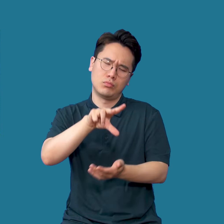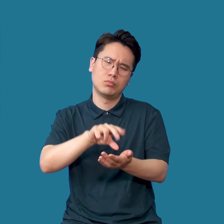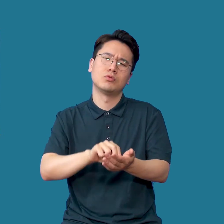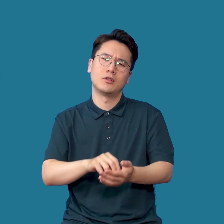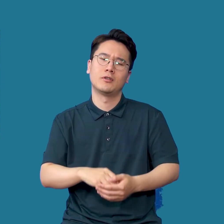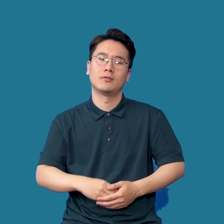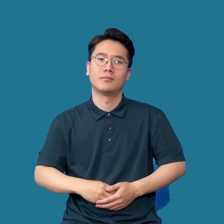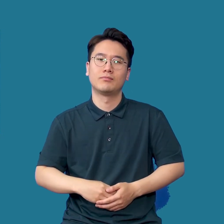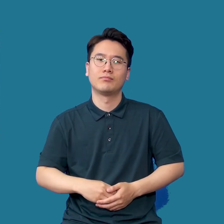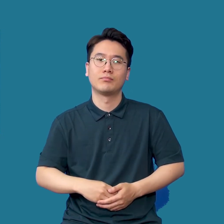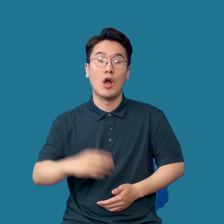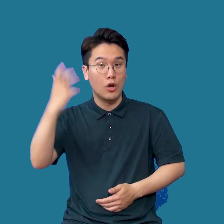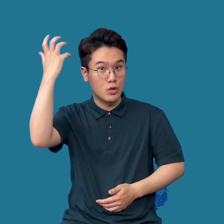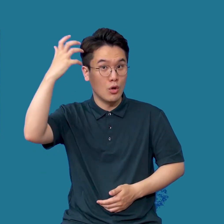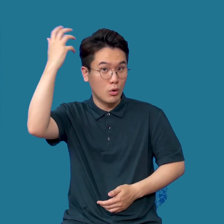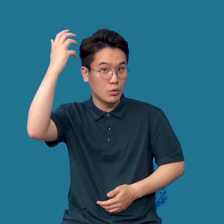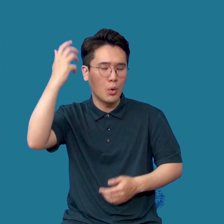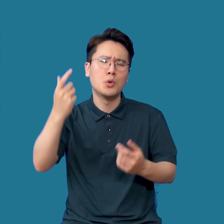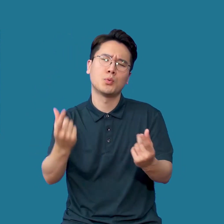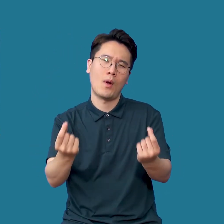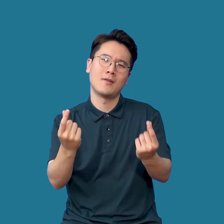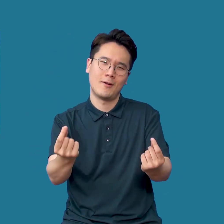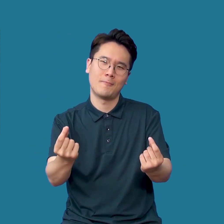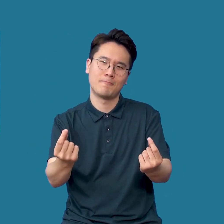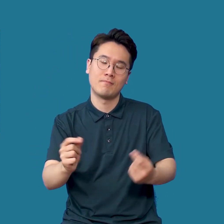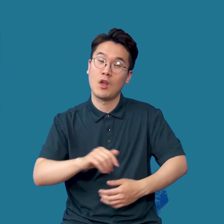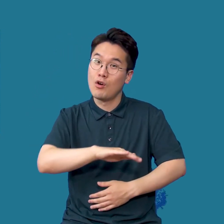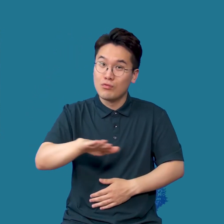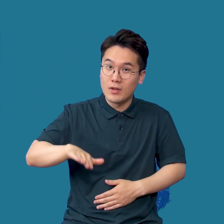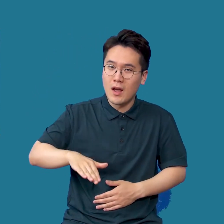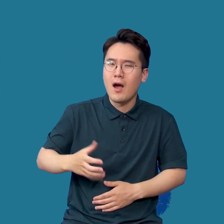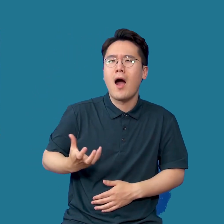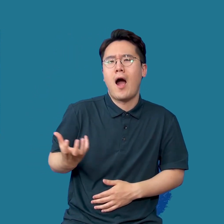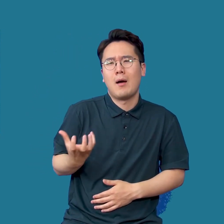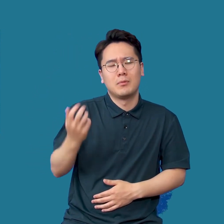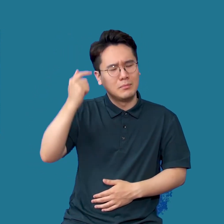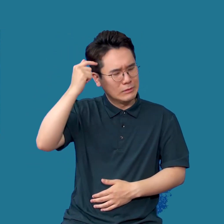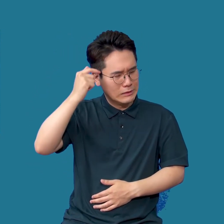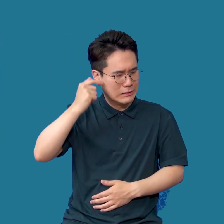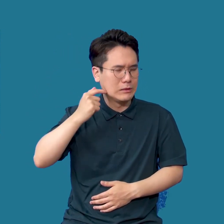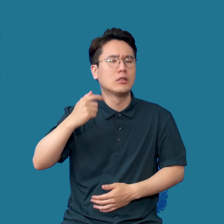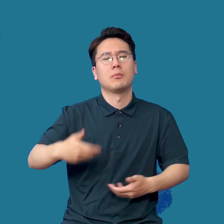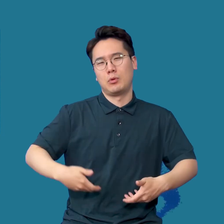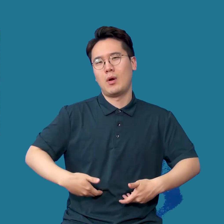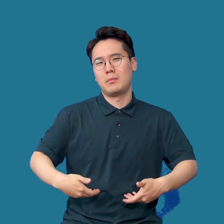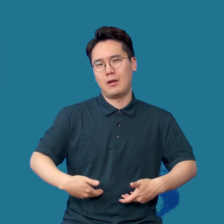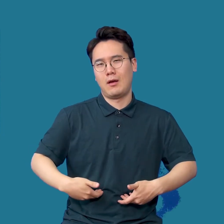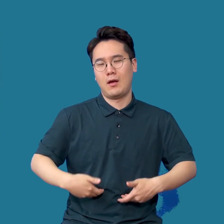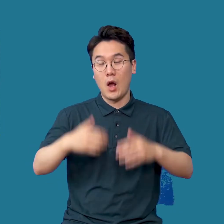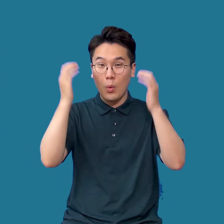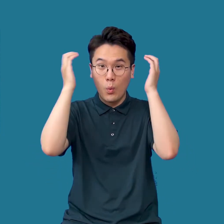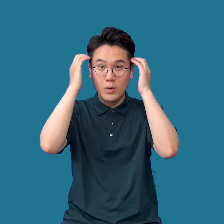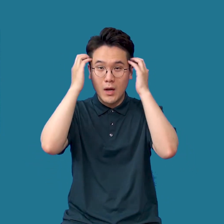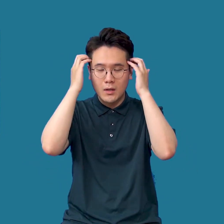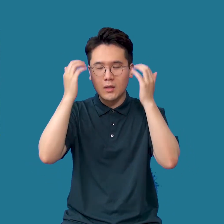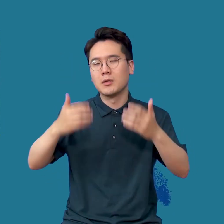영적으로도 마찬가지입니다. 우리에게 아픔이 필요합니다. 고난이 필요합니다.